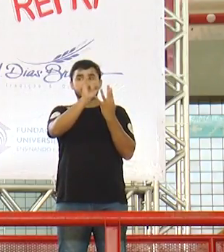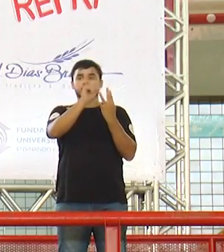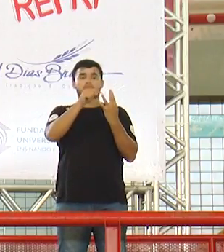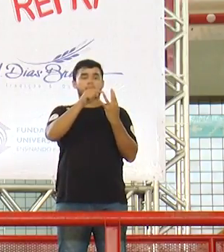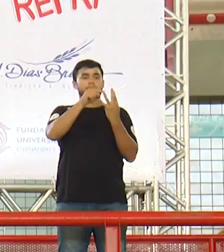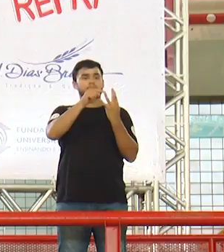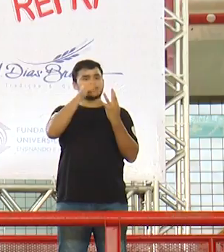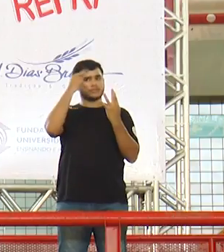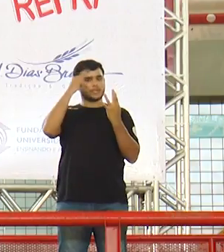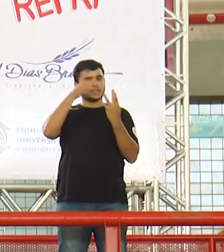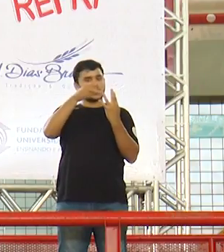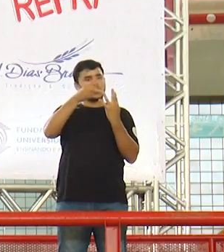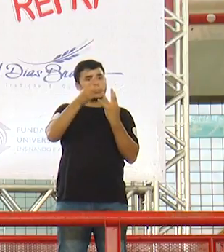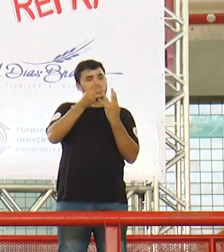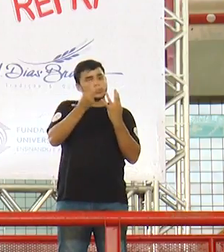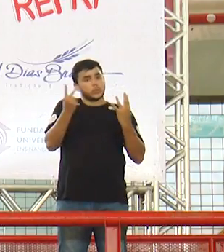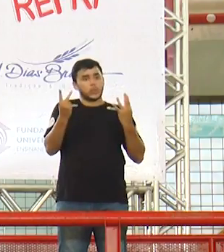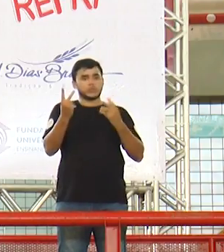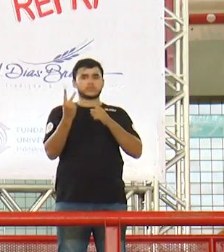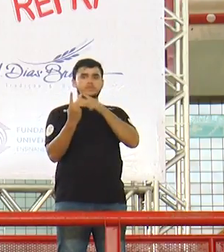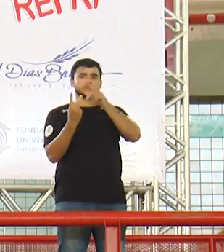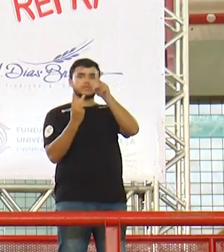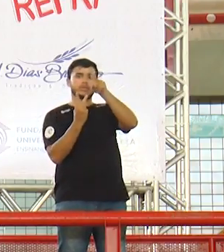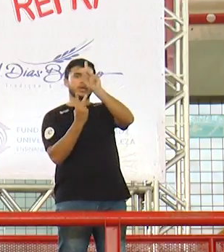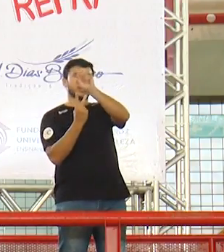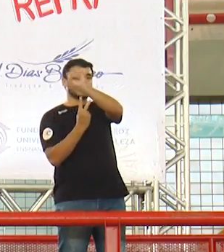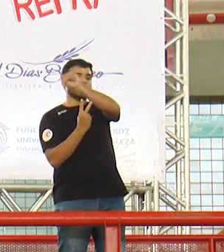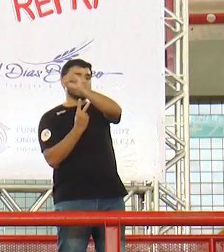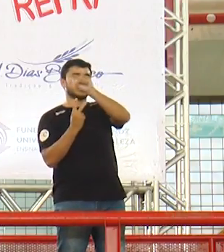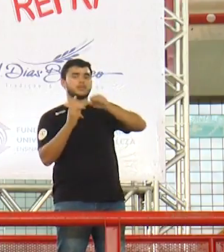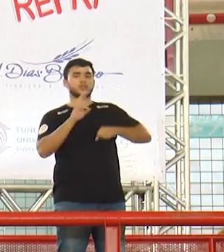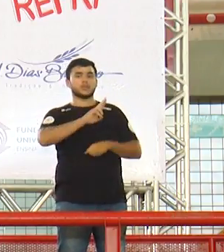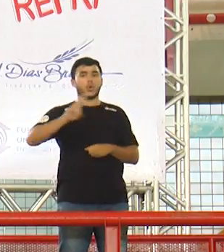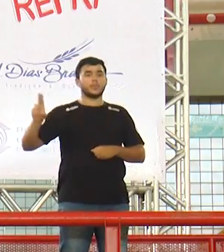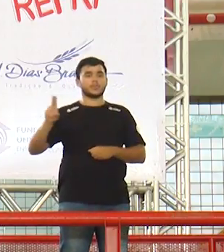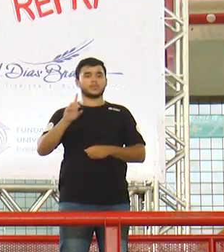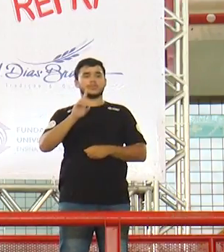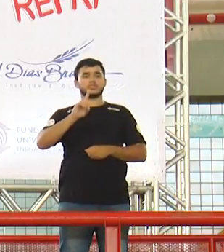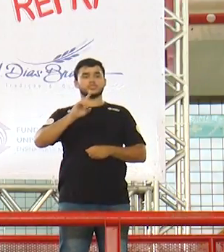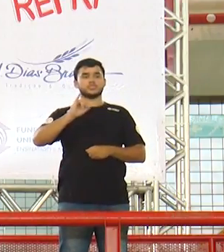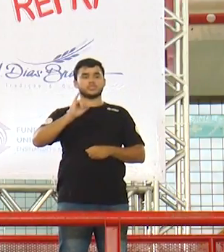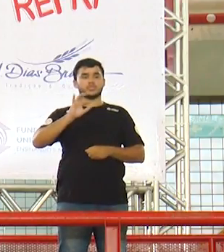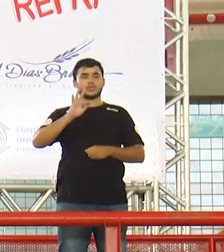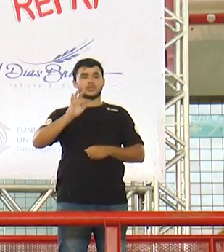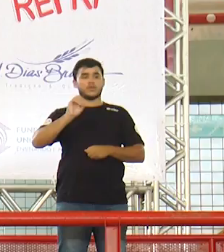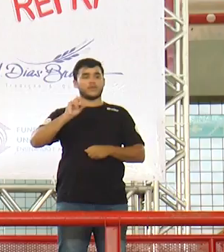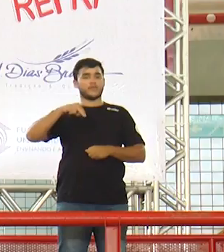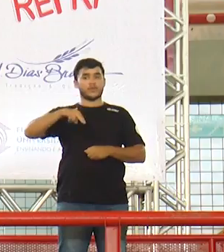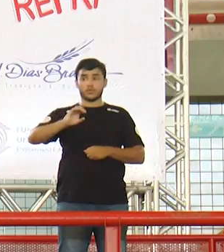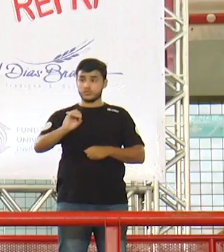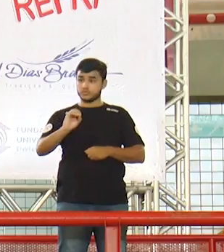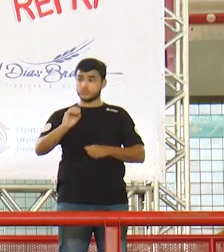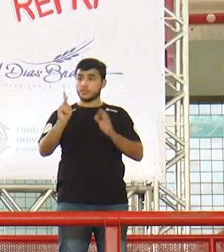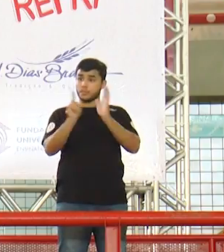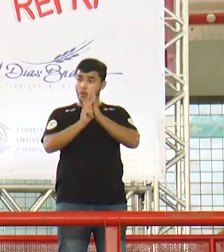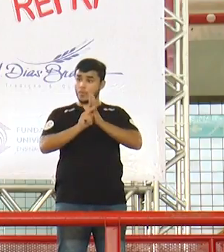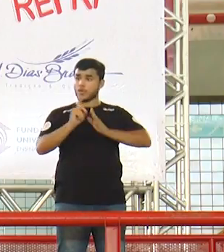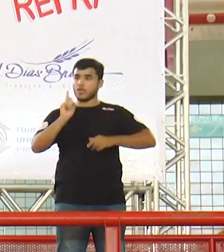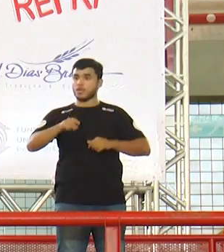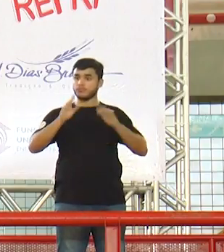nome disso? Exatamente. Dífono. Dífono, que é uma